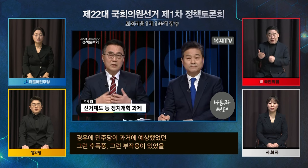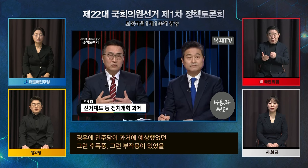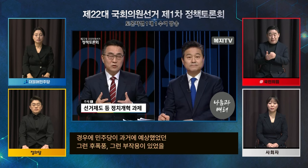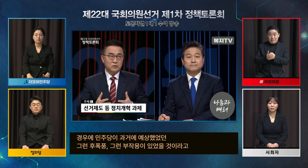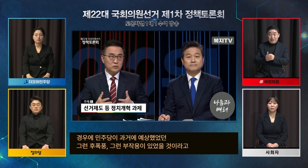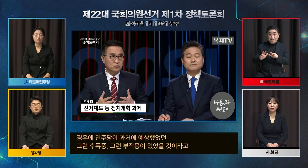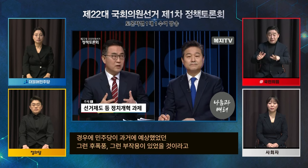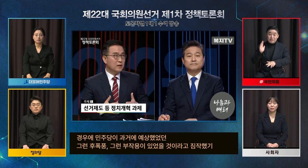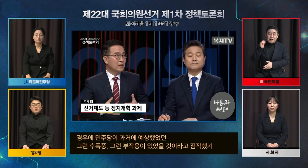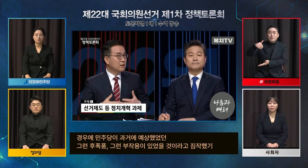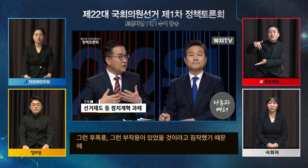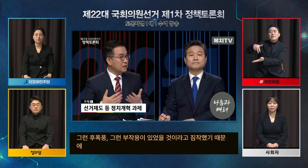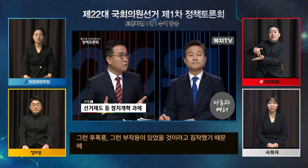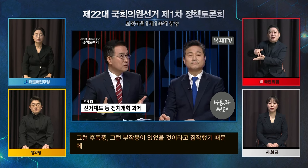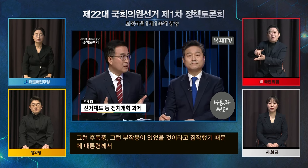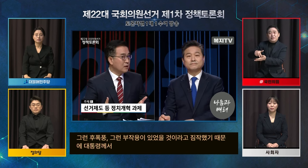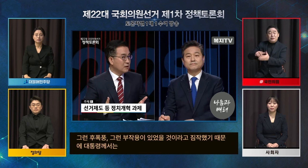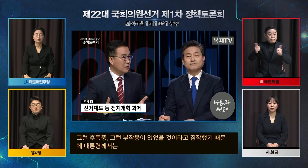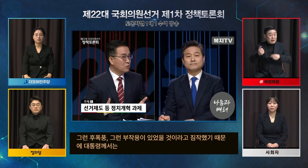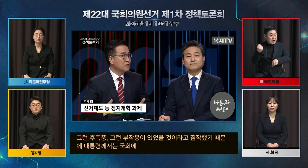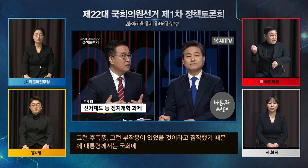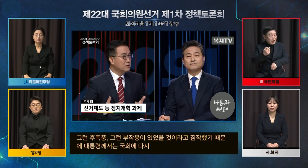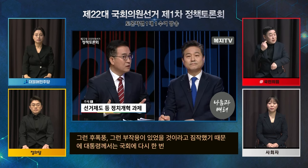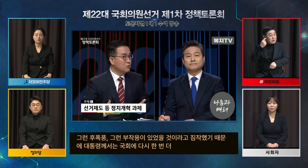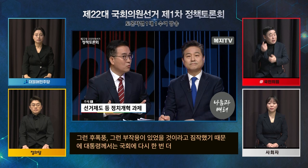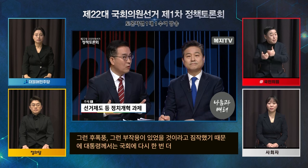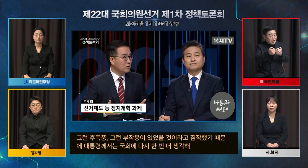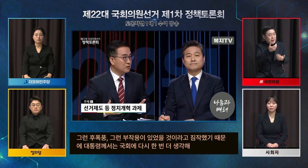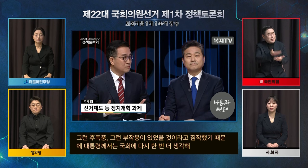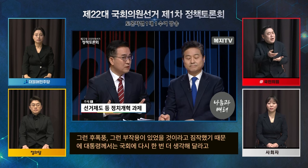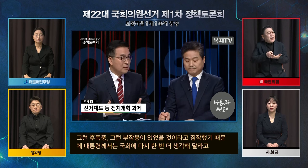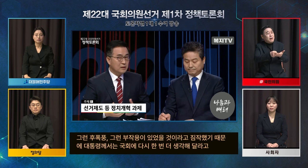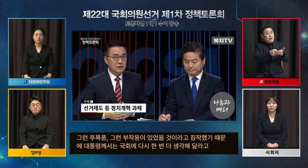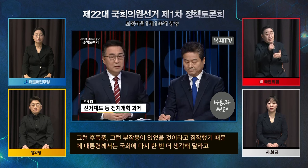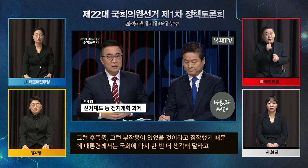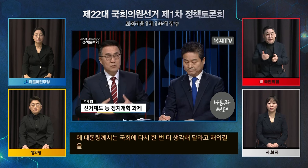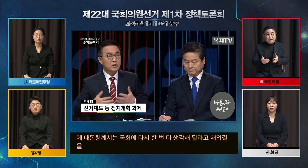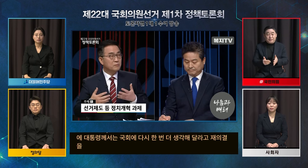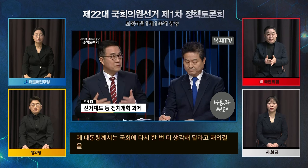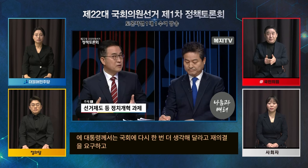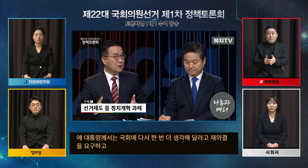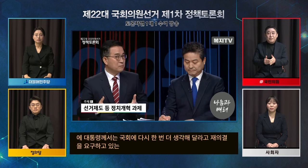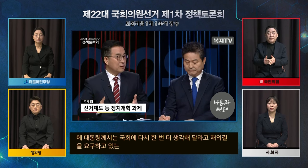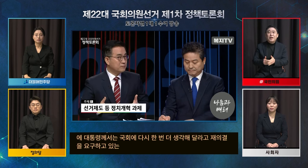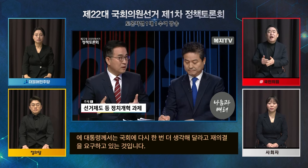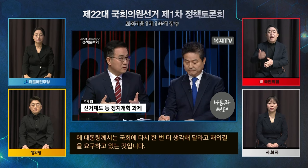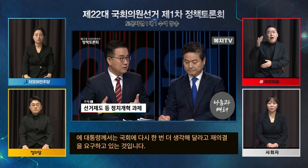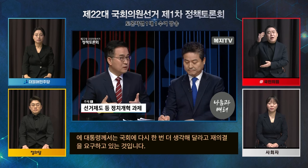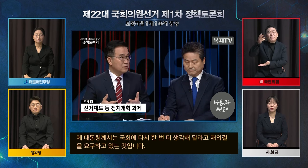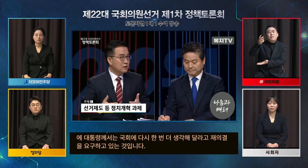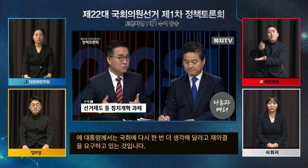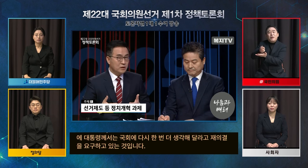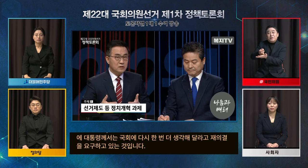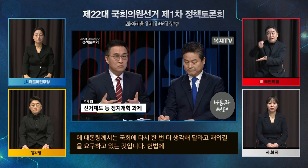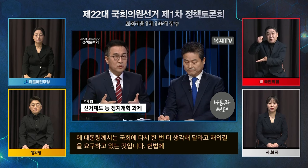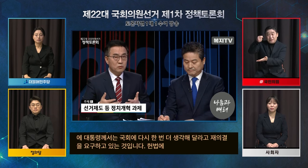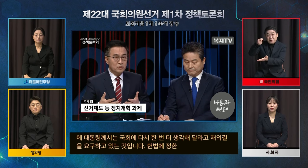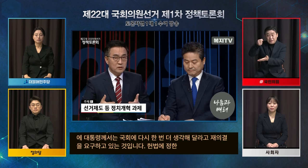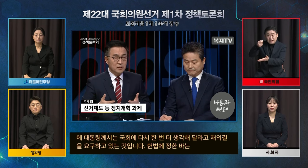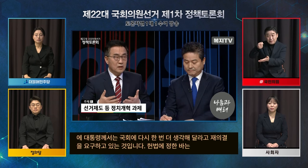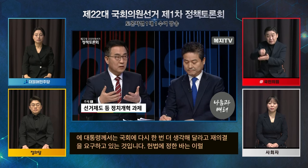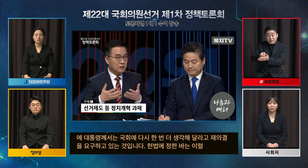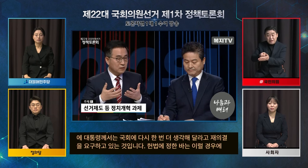지금 대통령으로서는 국회 다시 한번 더 생각해달라고 제 의견을 요구하고 있는 겁니다. 우리 헌법이 정한 바는 이럴 경우에